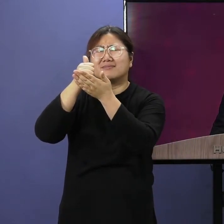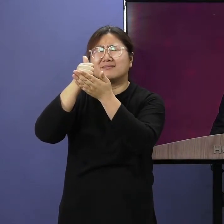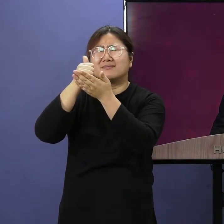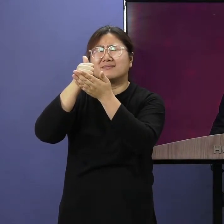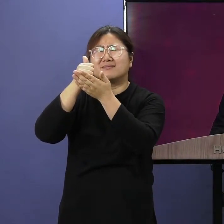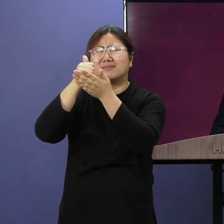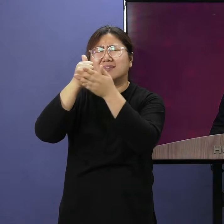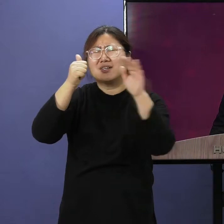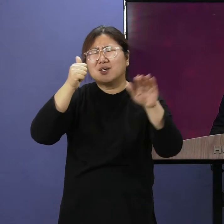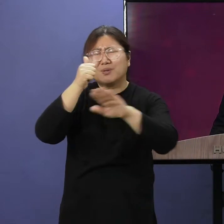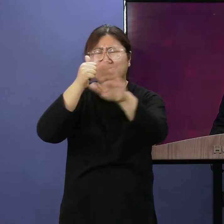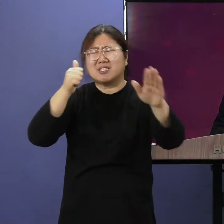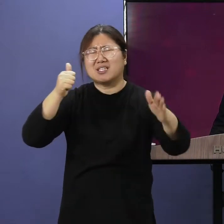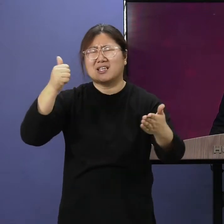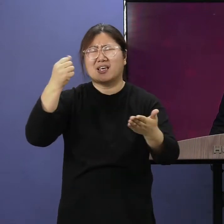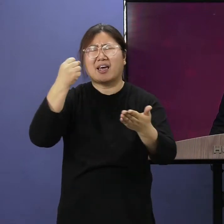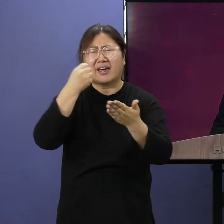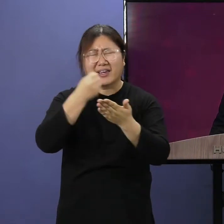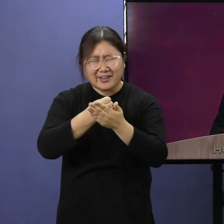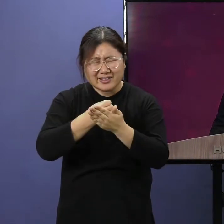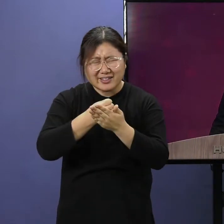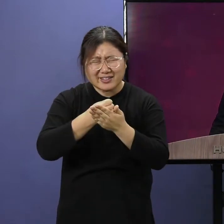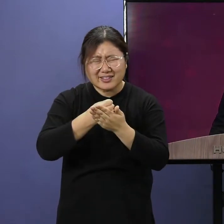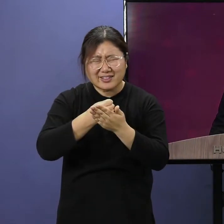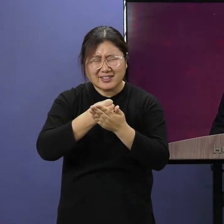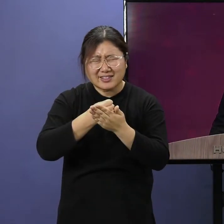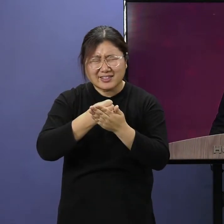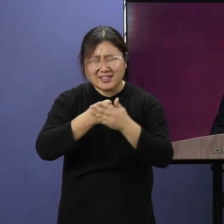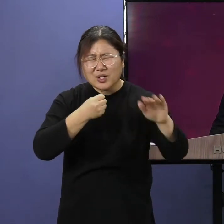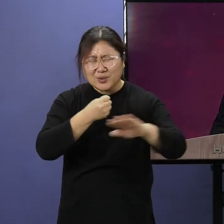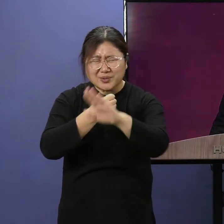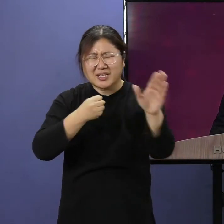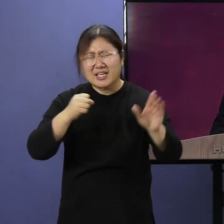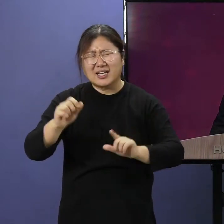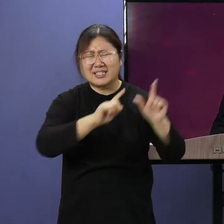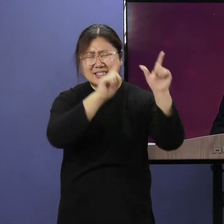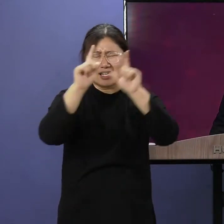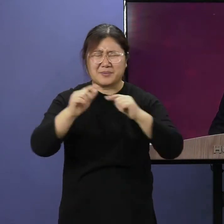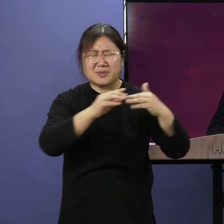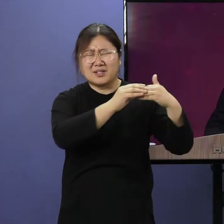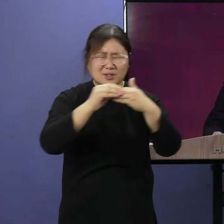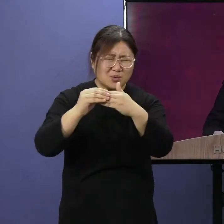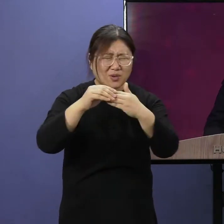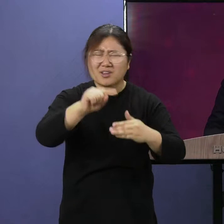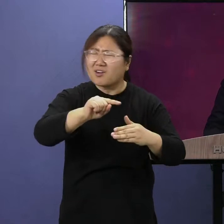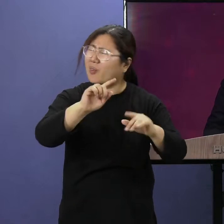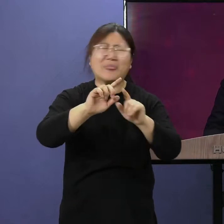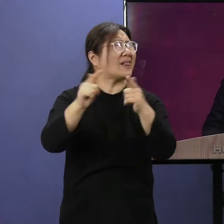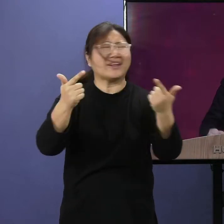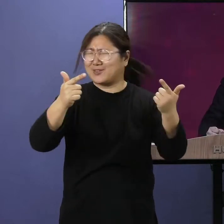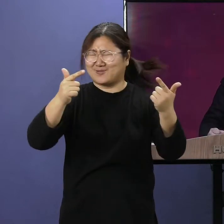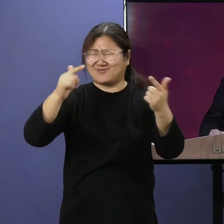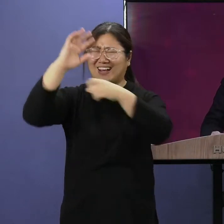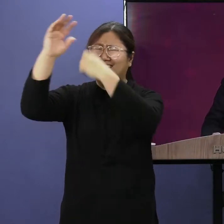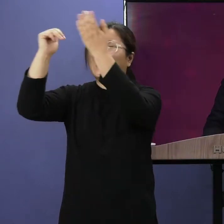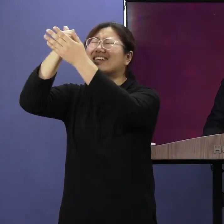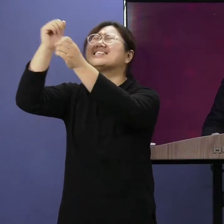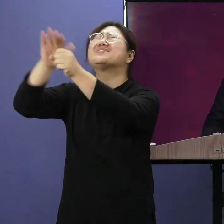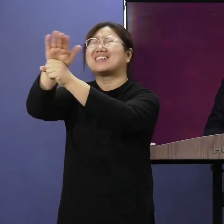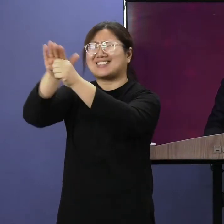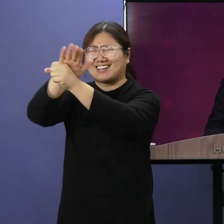우리의 결단이 우리의 삶을 이끄는 것이 아닌 하나님의 사랑이